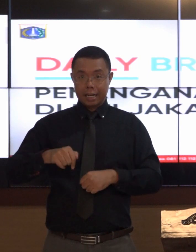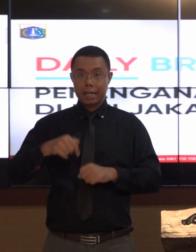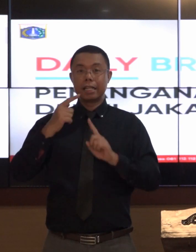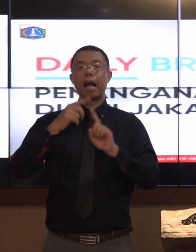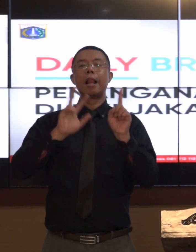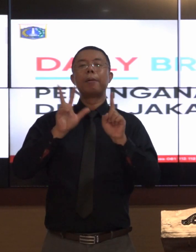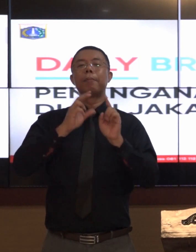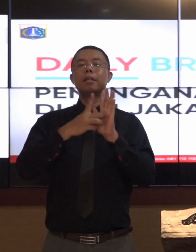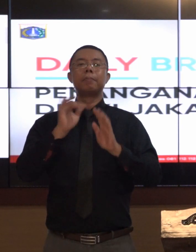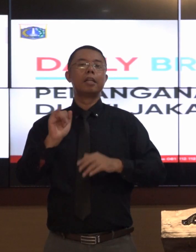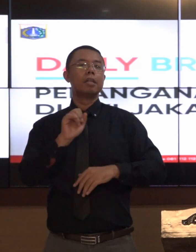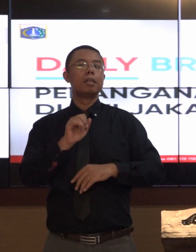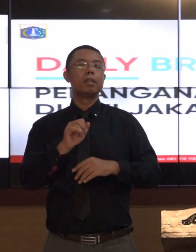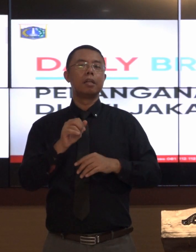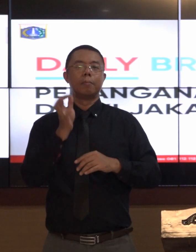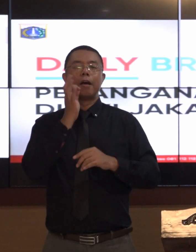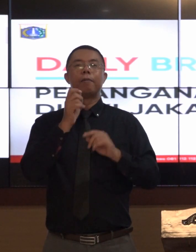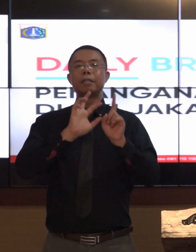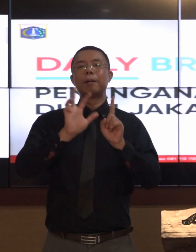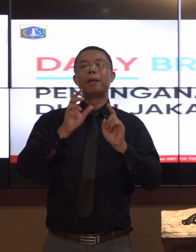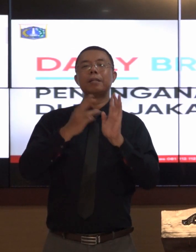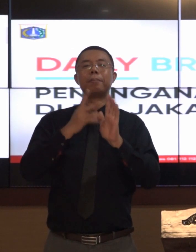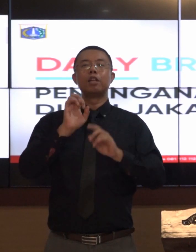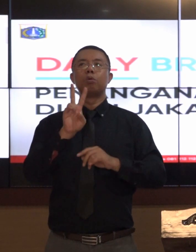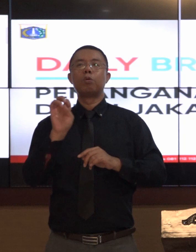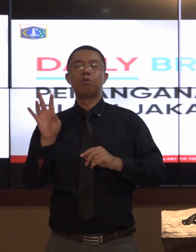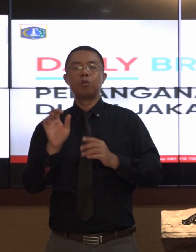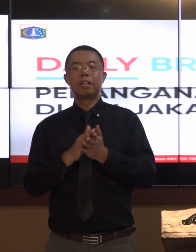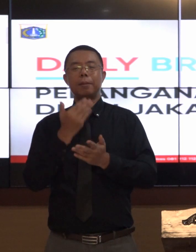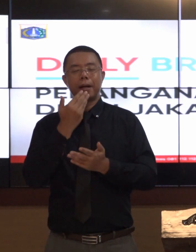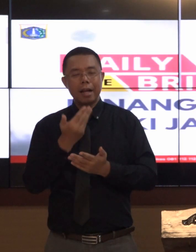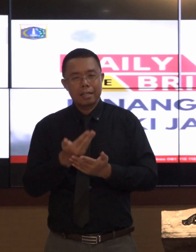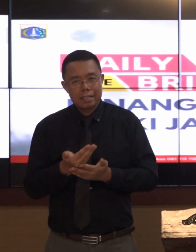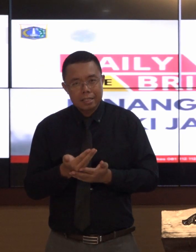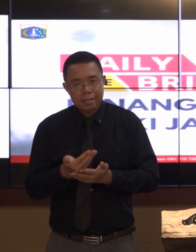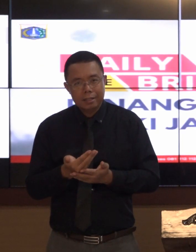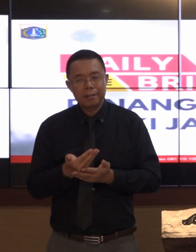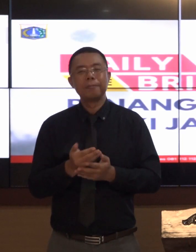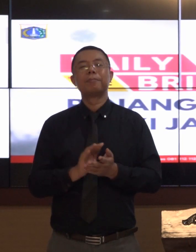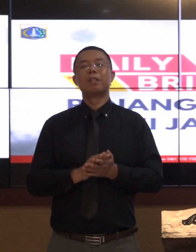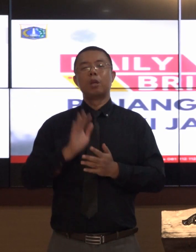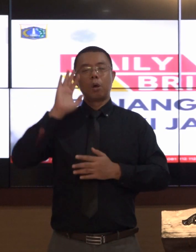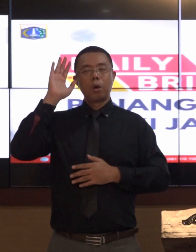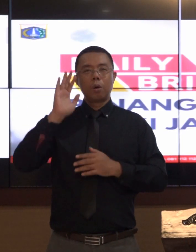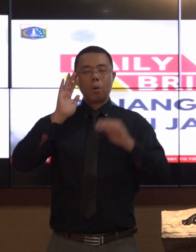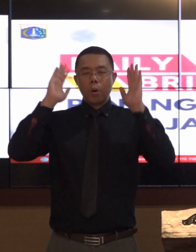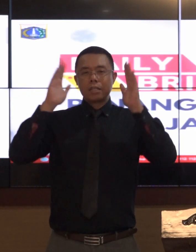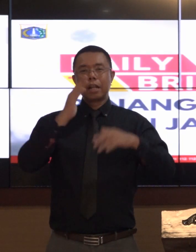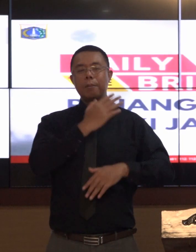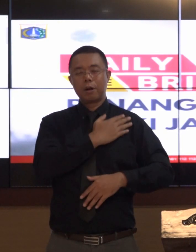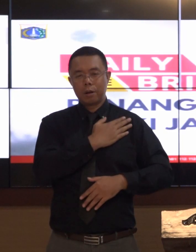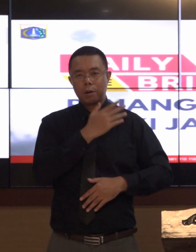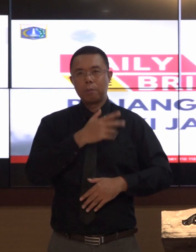ini 18-05-2018 Mei 2025 kasih atas perhatiannya billahitaufiq walhidayah wassalamualaikum warahmatullahi